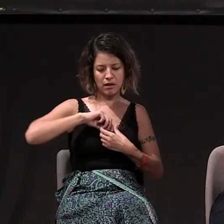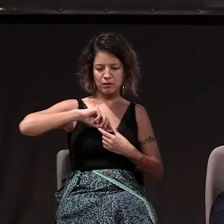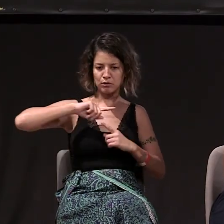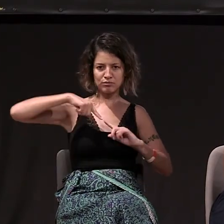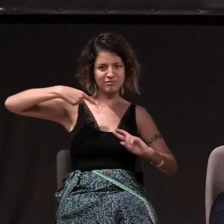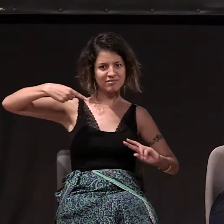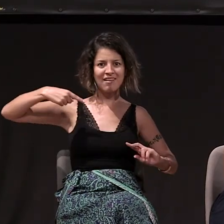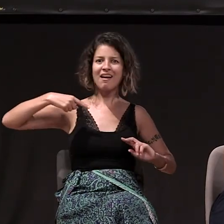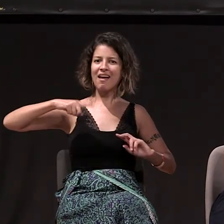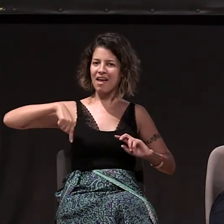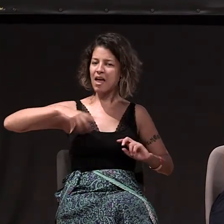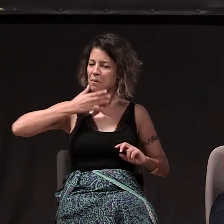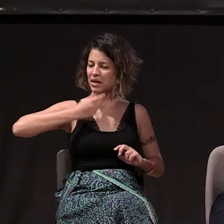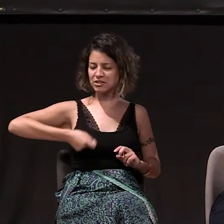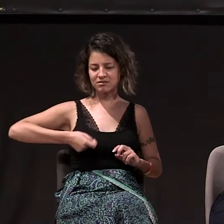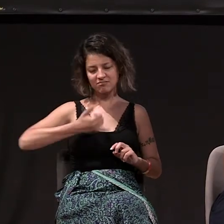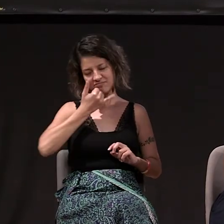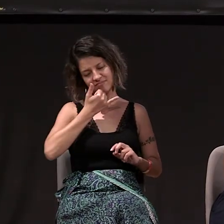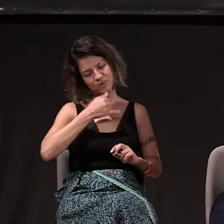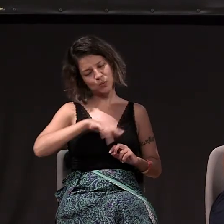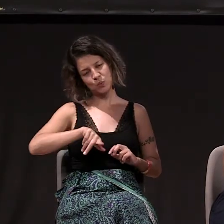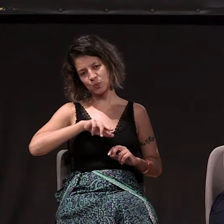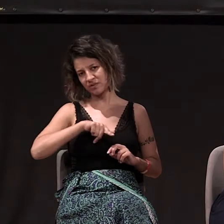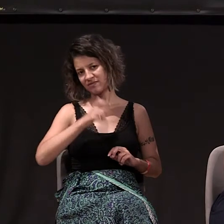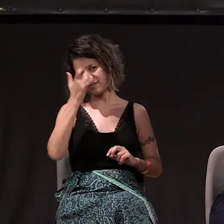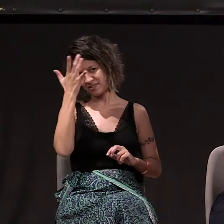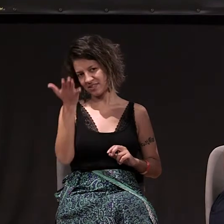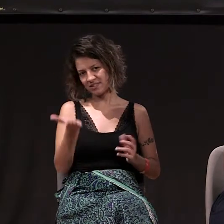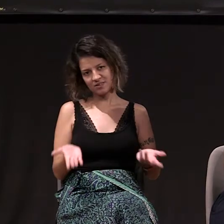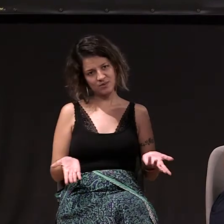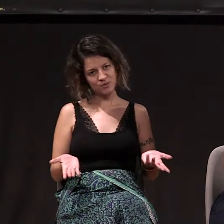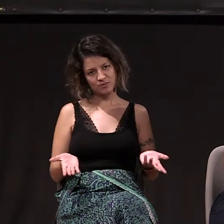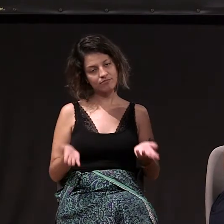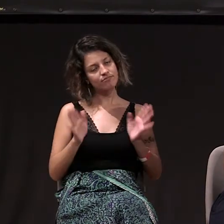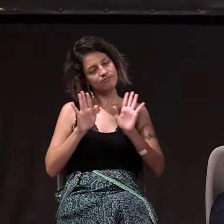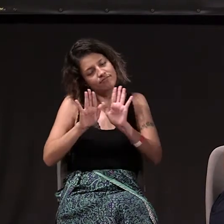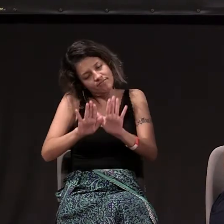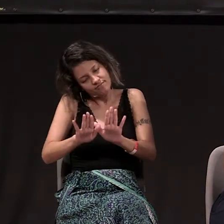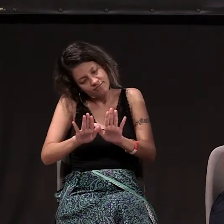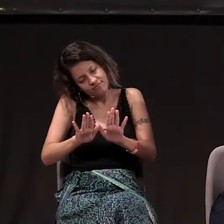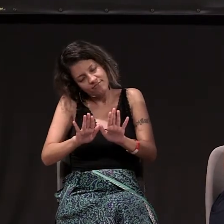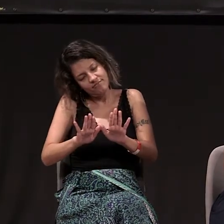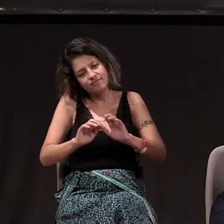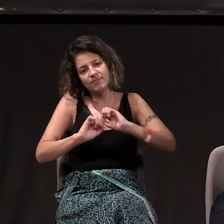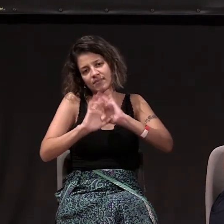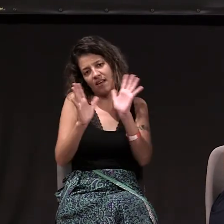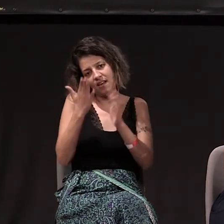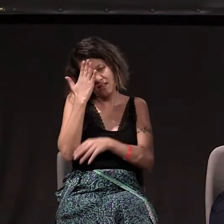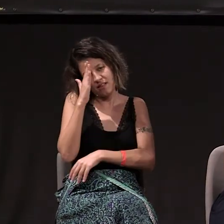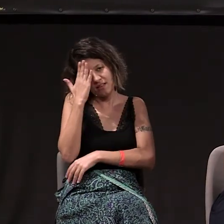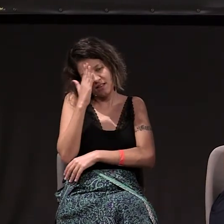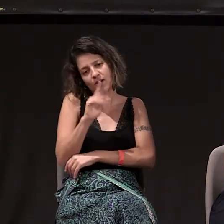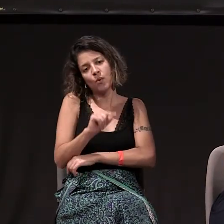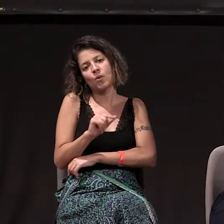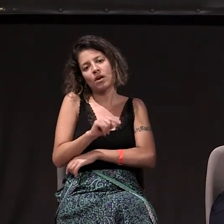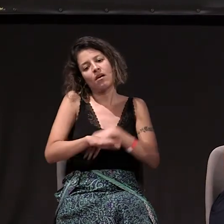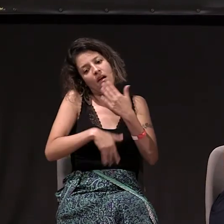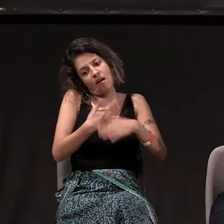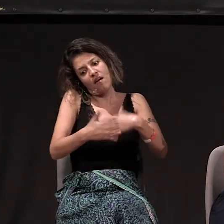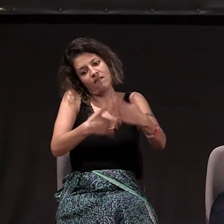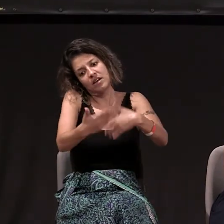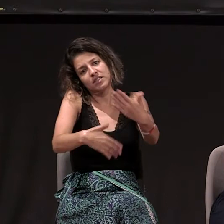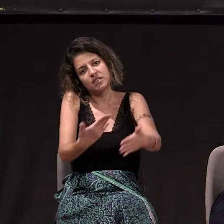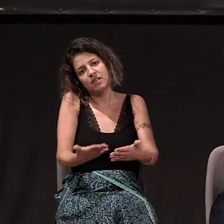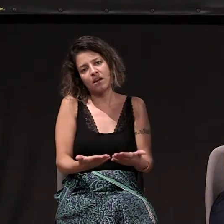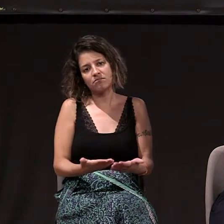coisas. Então, não é fácil isso, mas a gente tem que ter claramente de que nós temos que avançar, ser